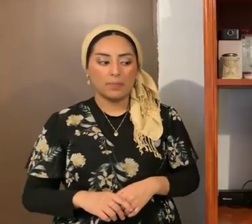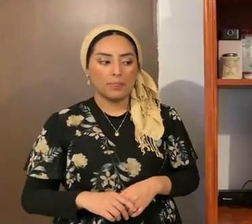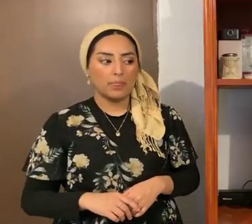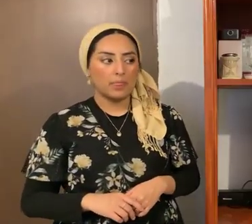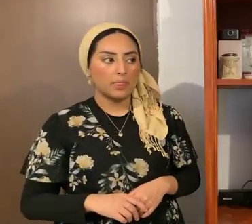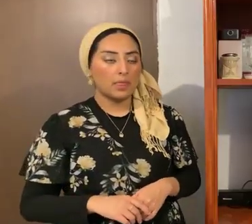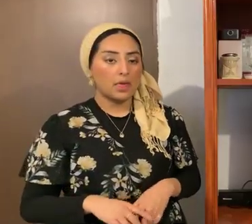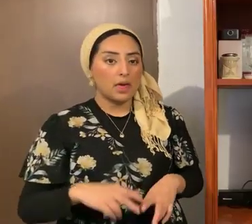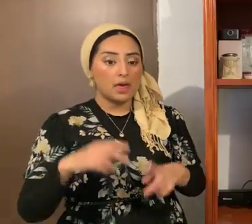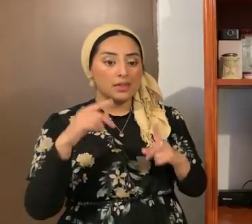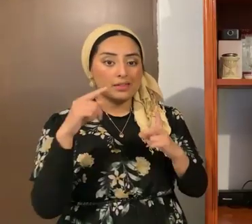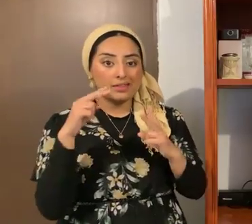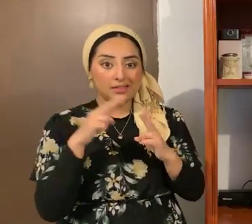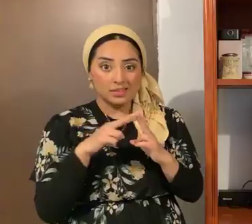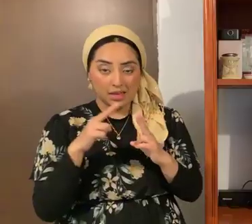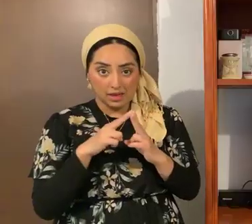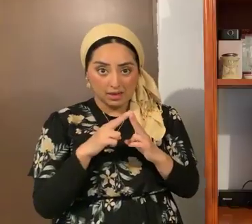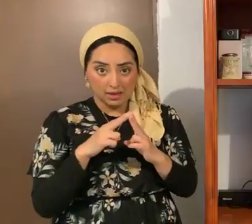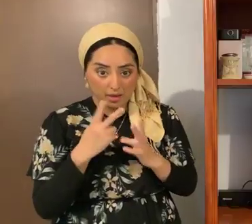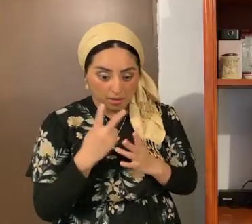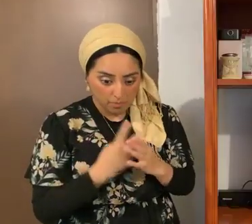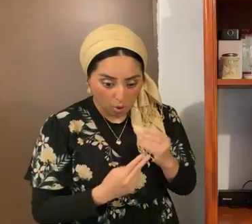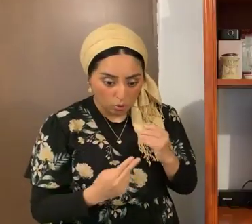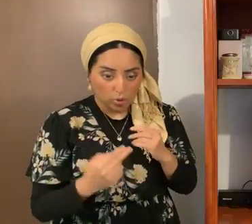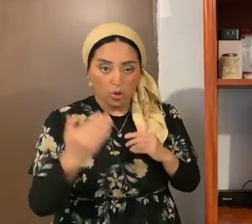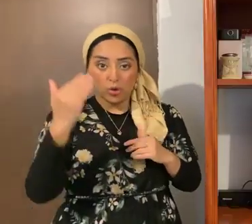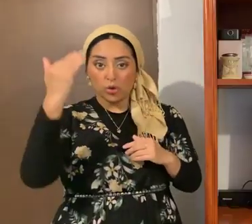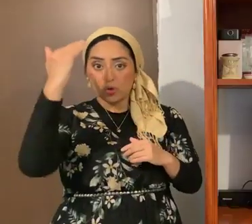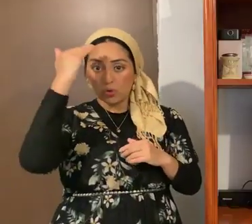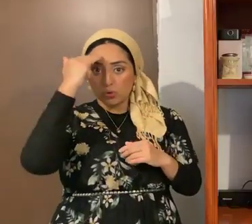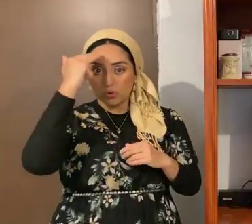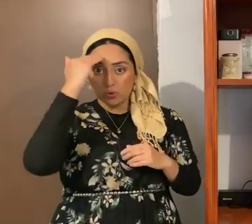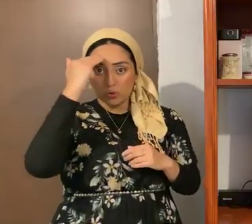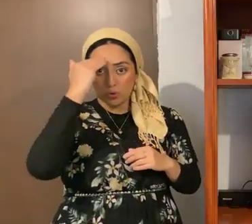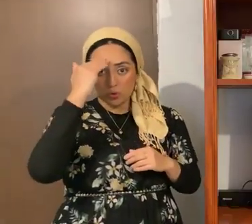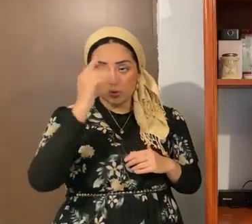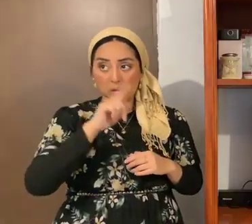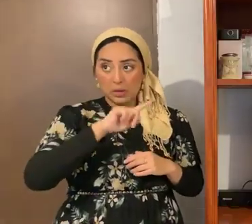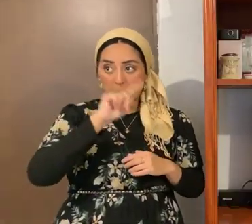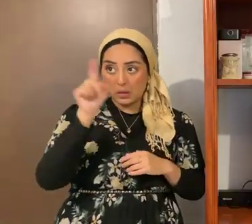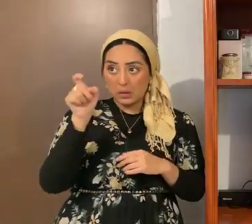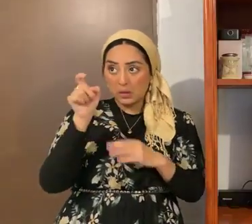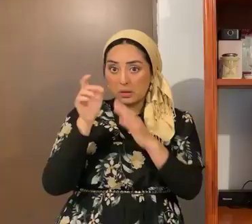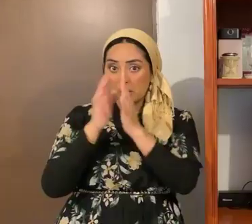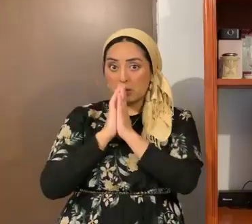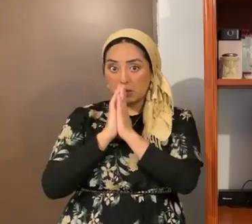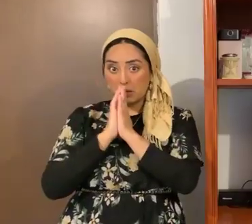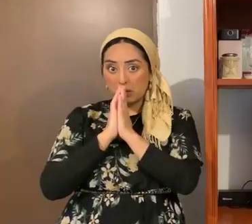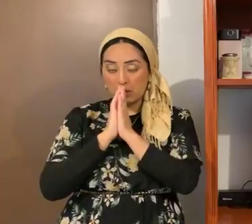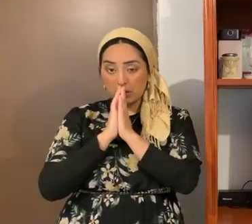es porque sabían los dos, lo digo, que la petición